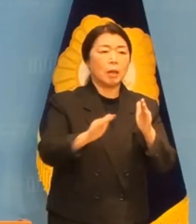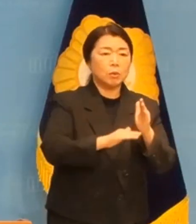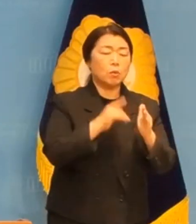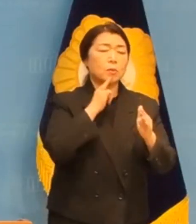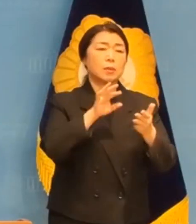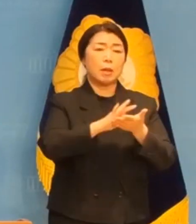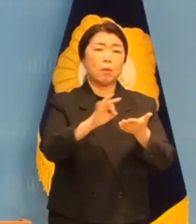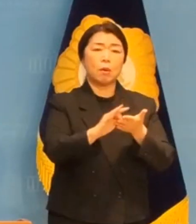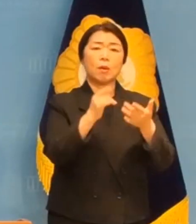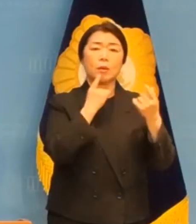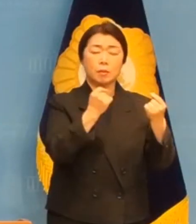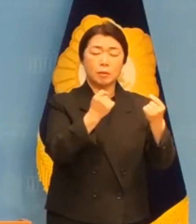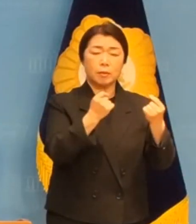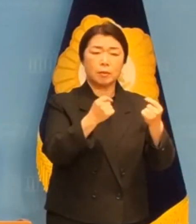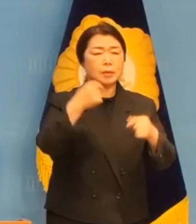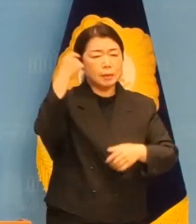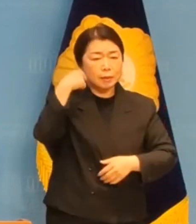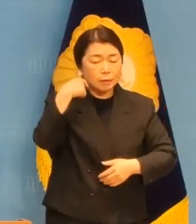비칠 뿐입니다.